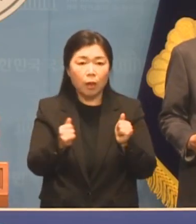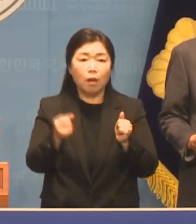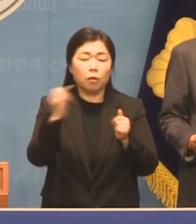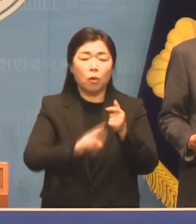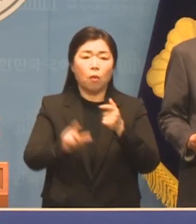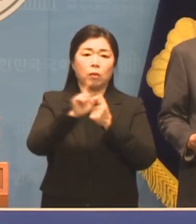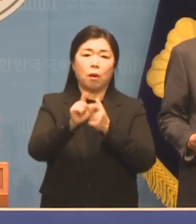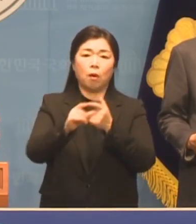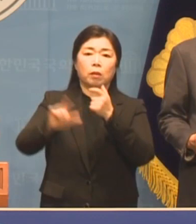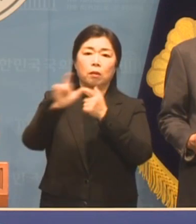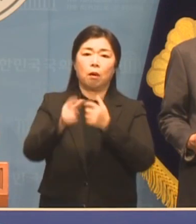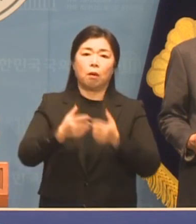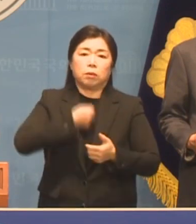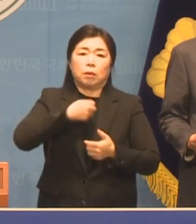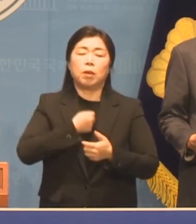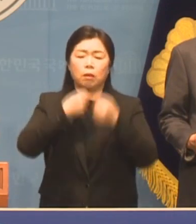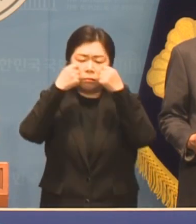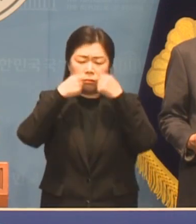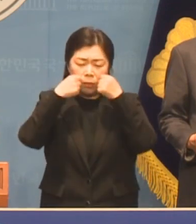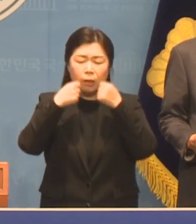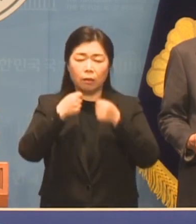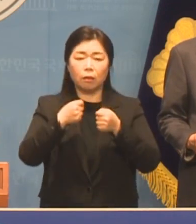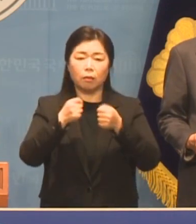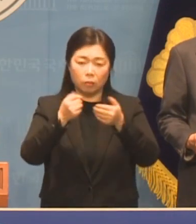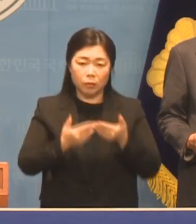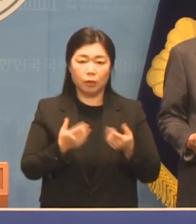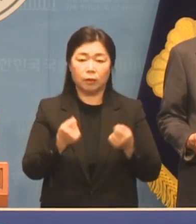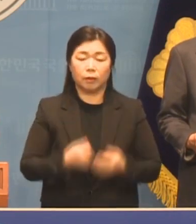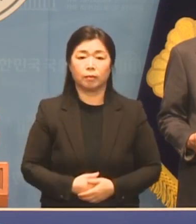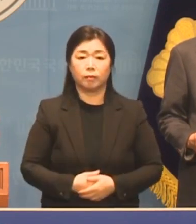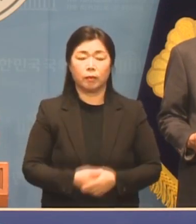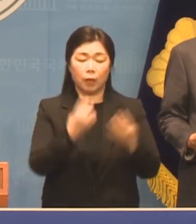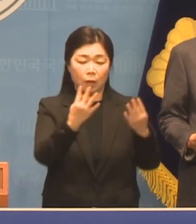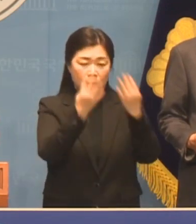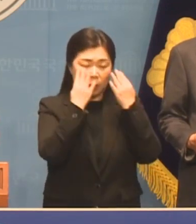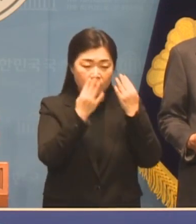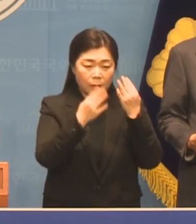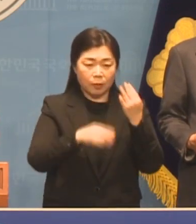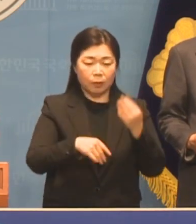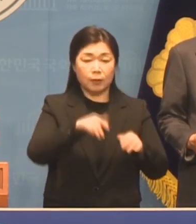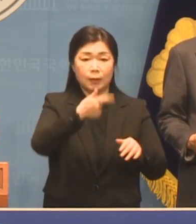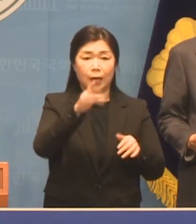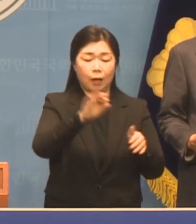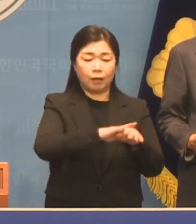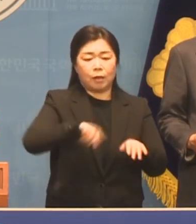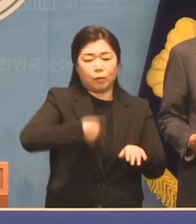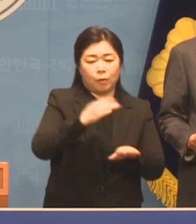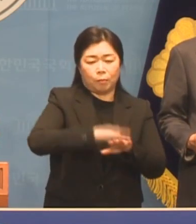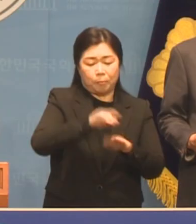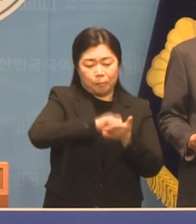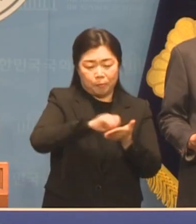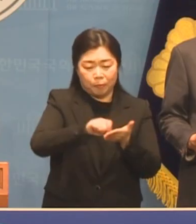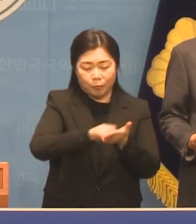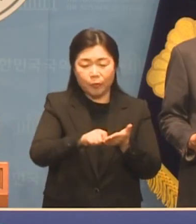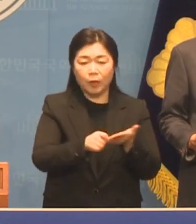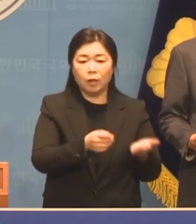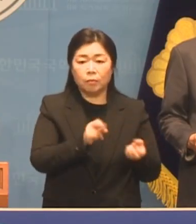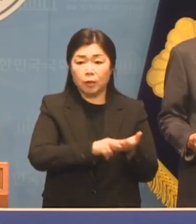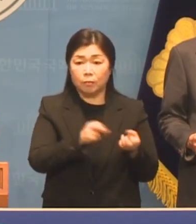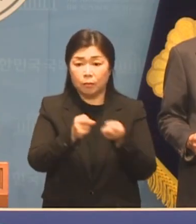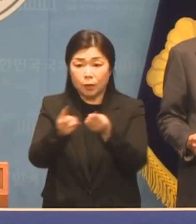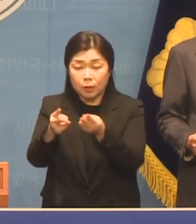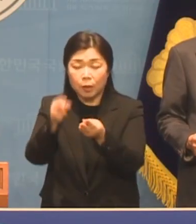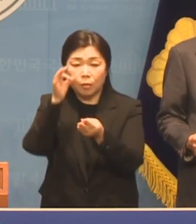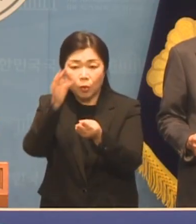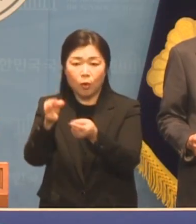있고, 또 감옥에 갇힌 강창고가 자필로 쓴 옥중 편지를 통해 동일한 피해자들을